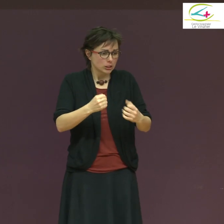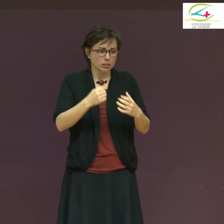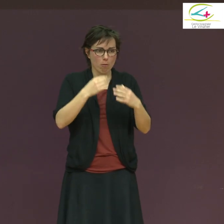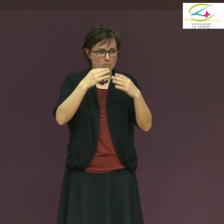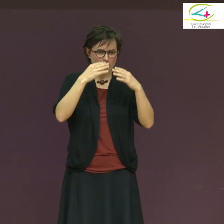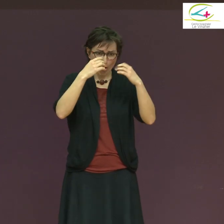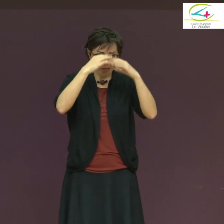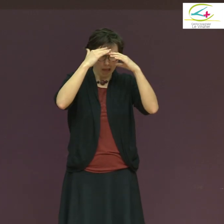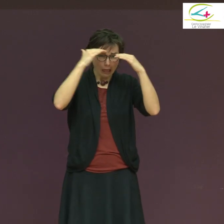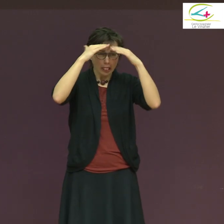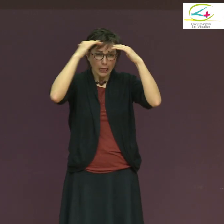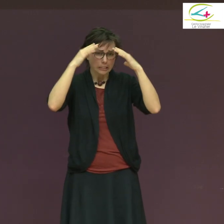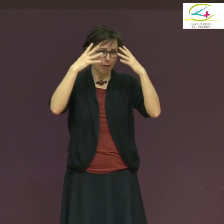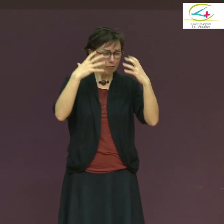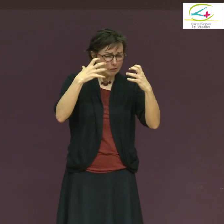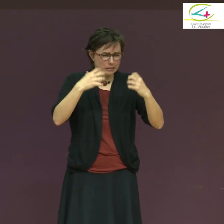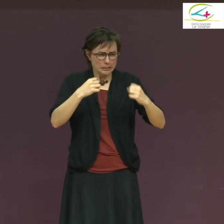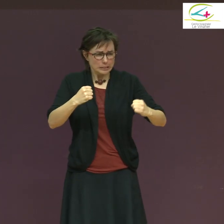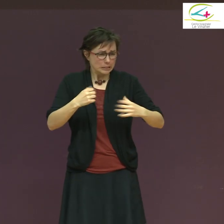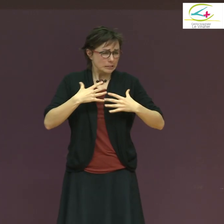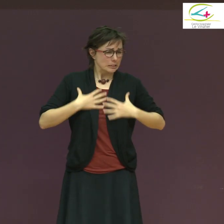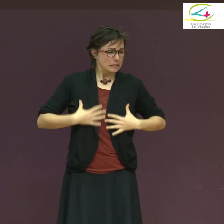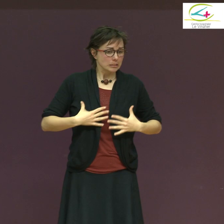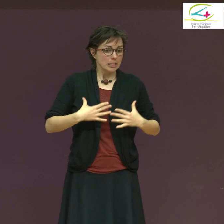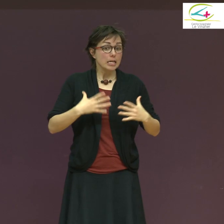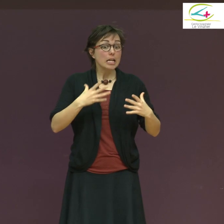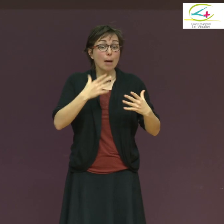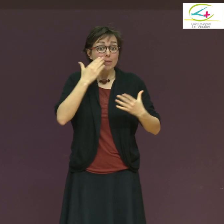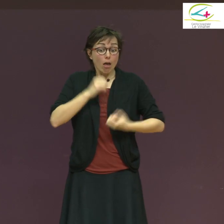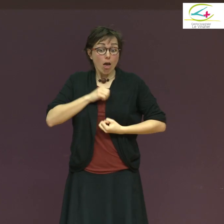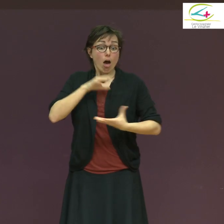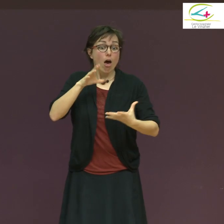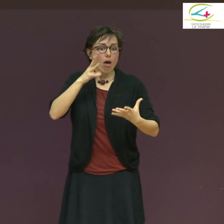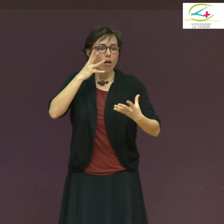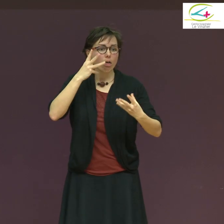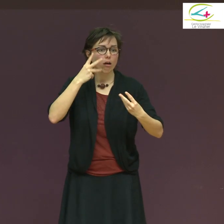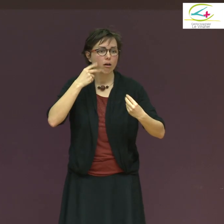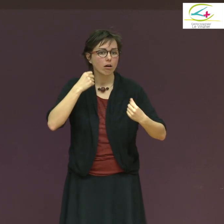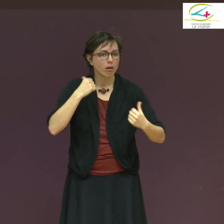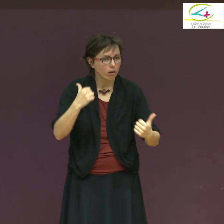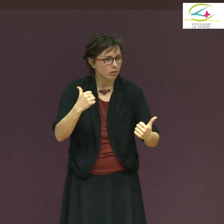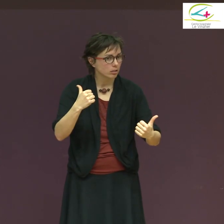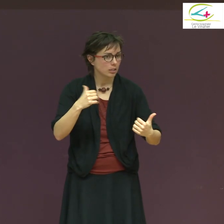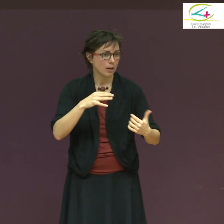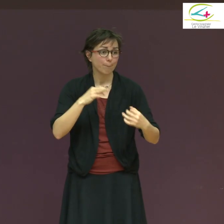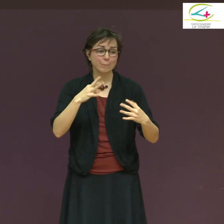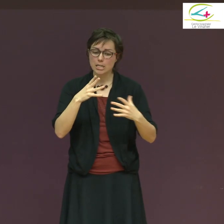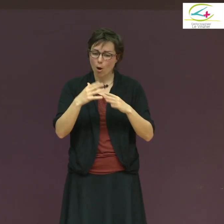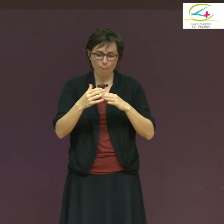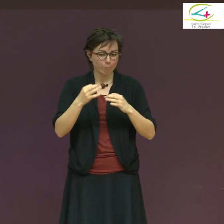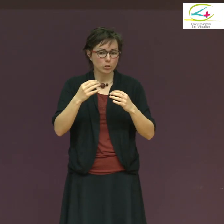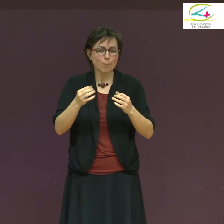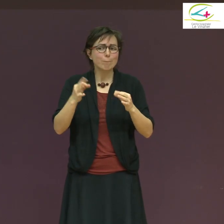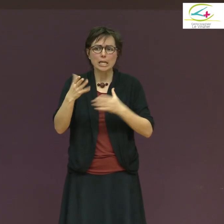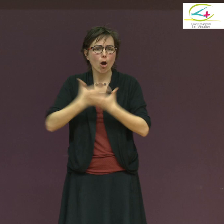avoir, tendu, et vous le voyez se détendre. Il y a un effet anxiolytique contre